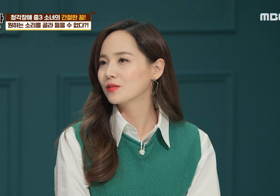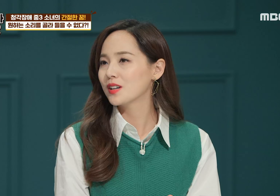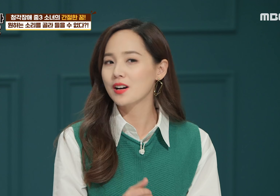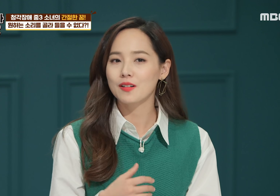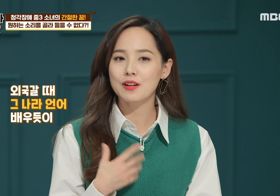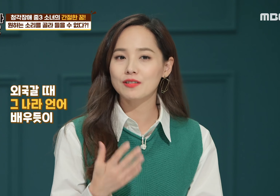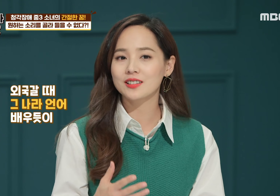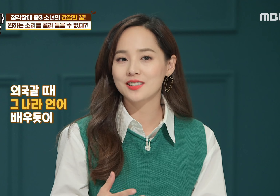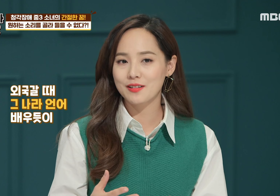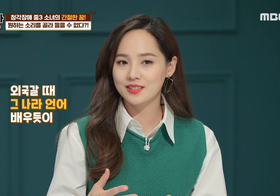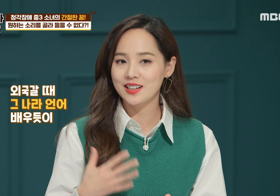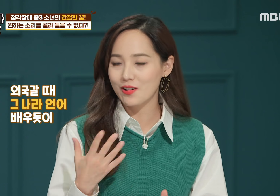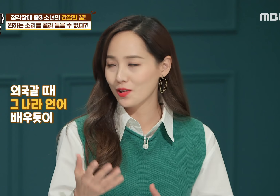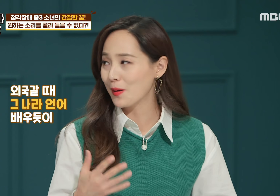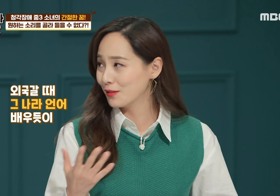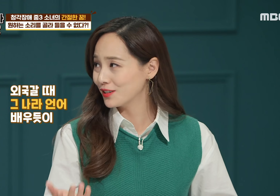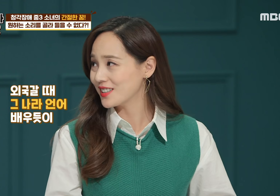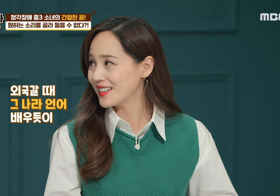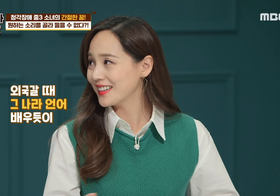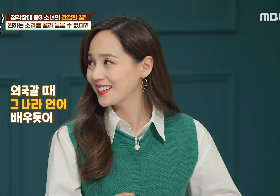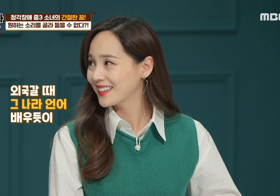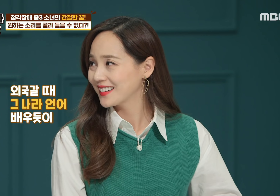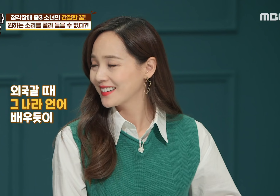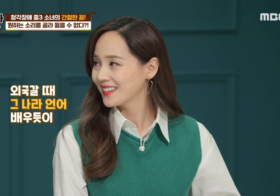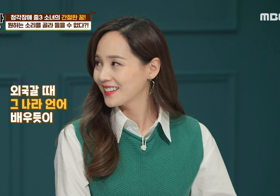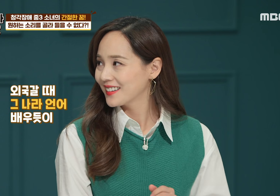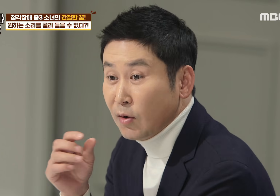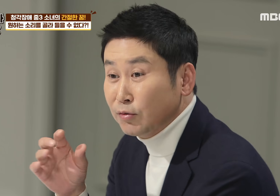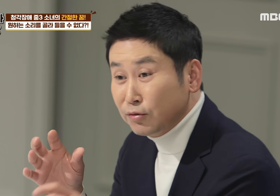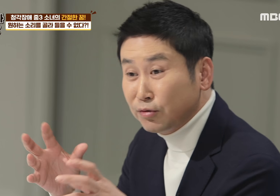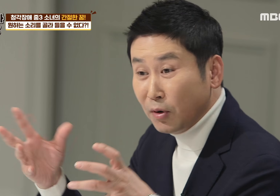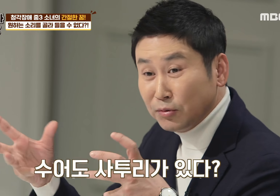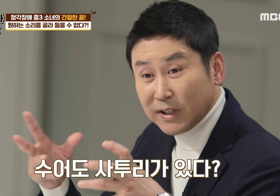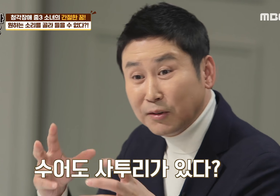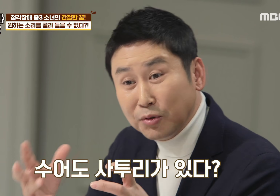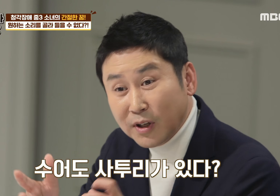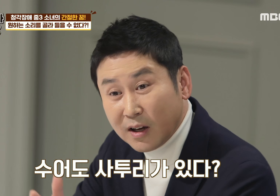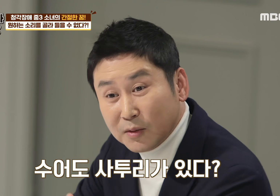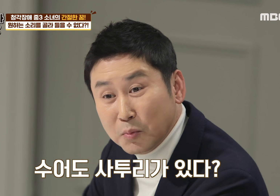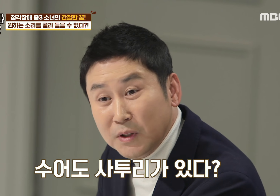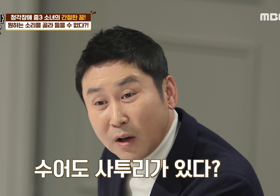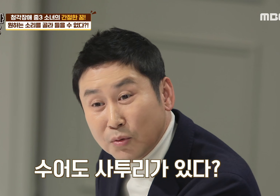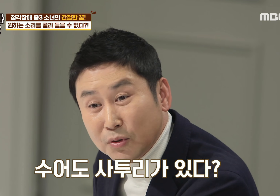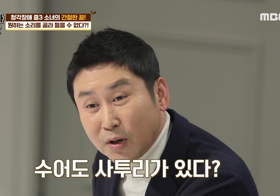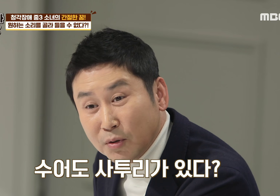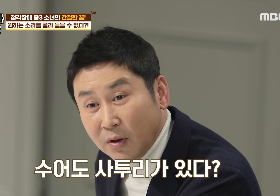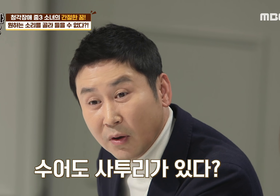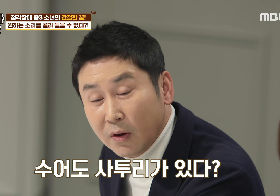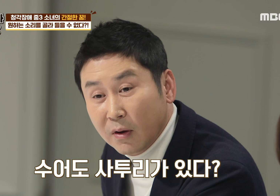우리가 외국 갈 때 그 나라 언어 배우듯이? 재미있는 건 수어도 사투리가 좀 있다고 그러더라고요. 정말요?